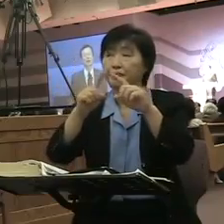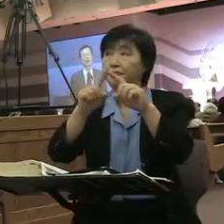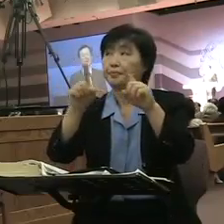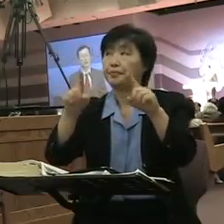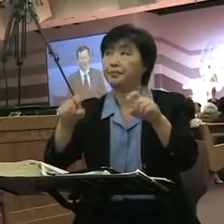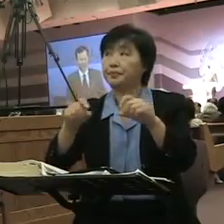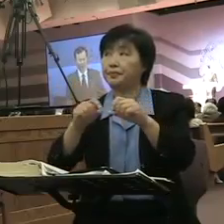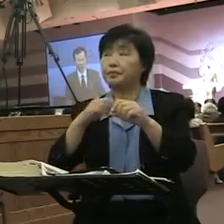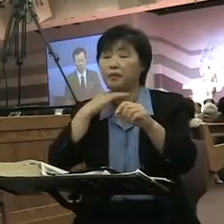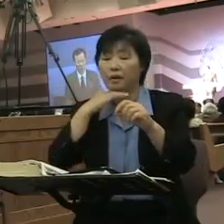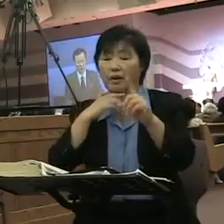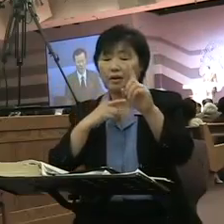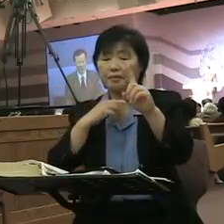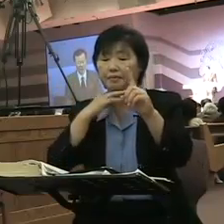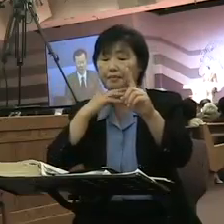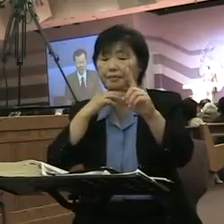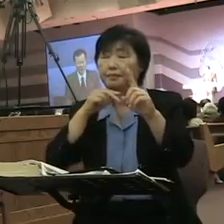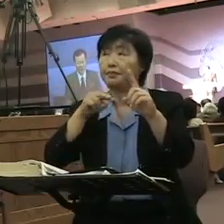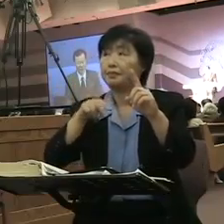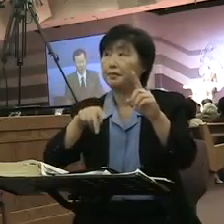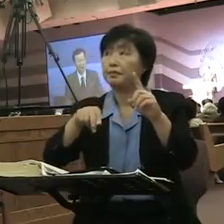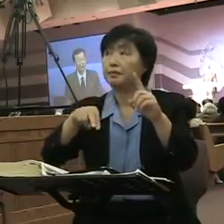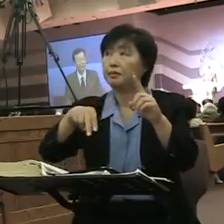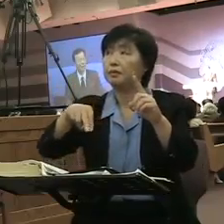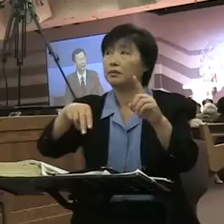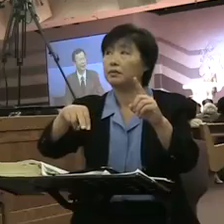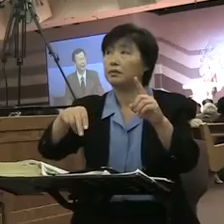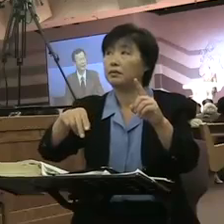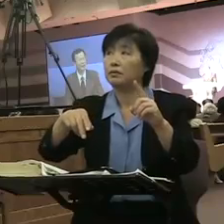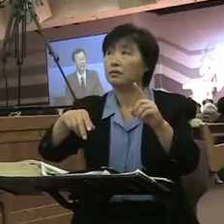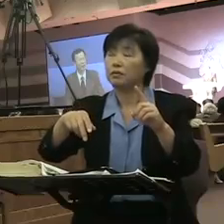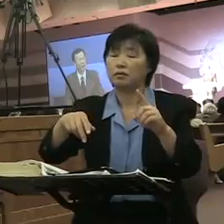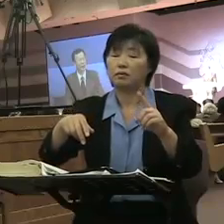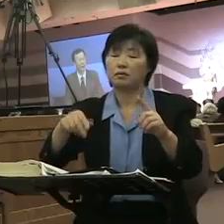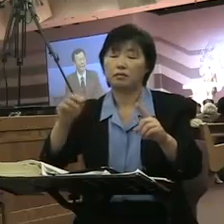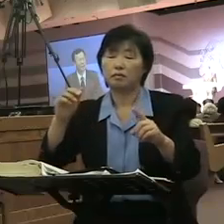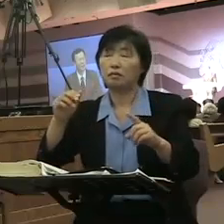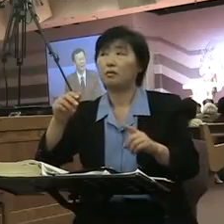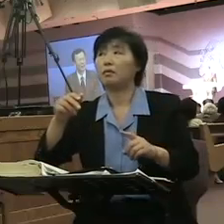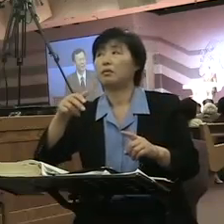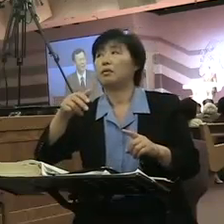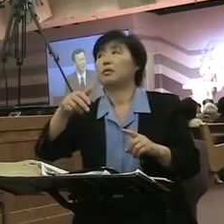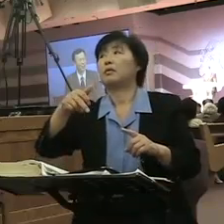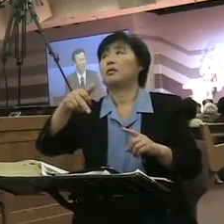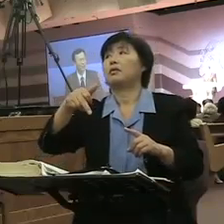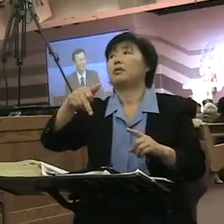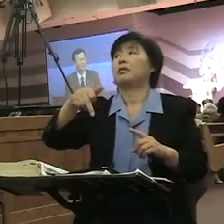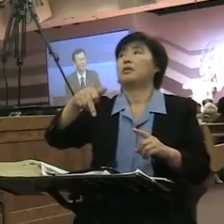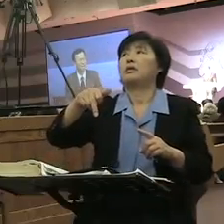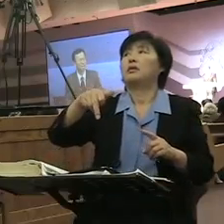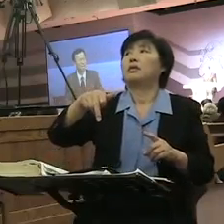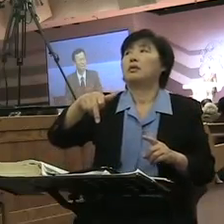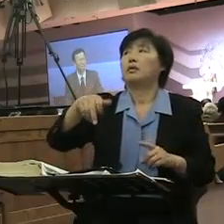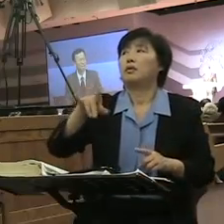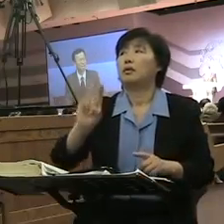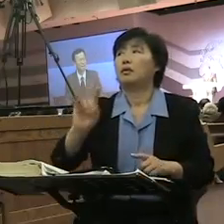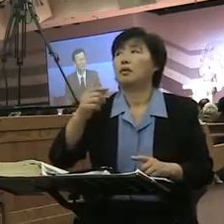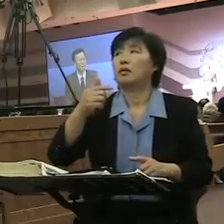살이 막 지나서 걷기 시작한 존 케네디의 조카 데이비드 케네디였습니다.